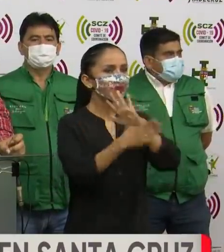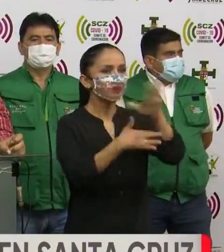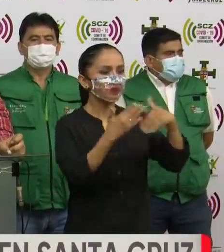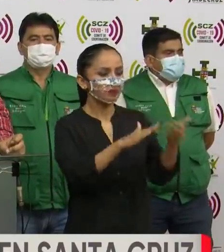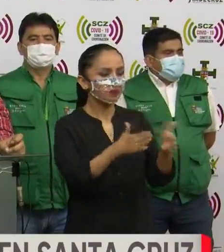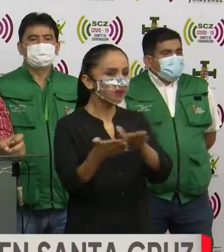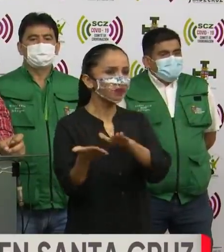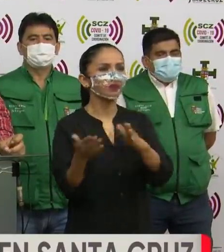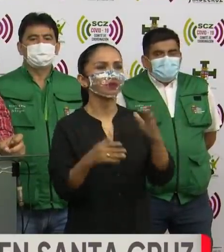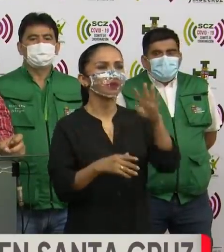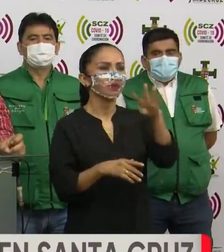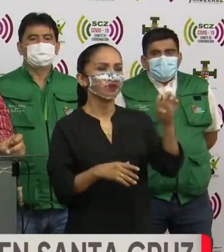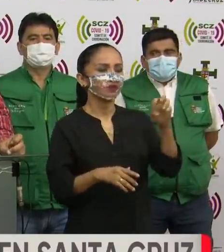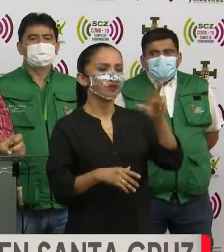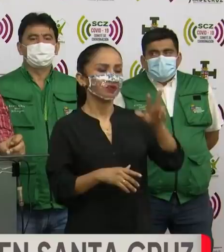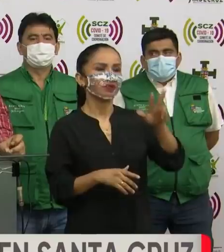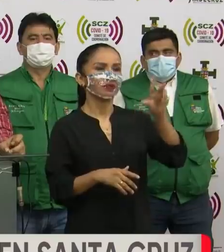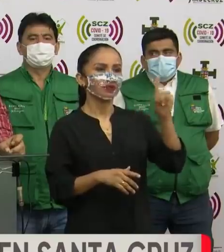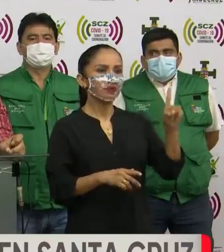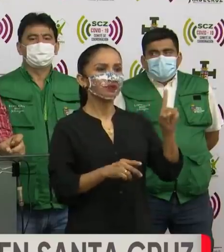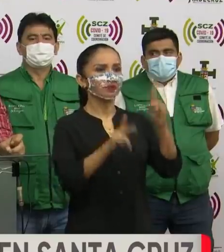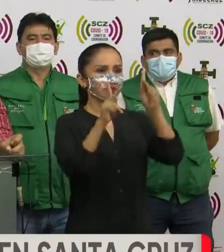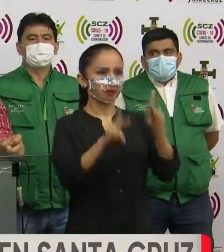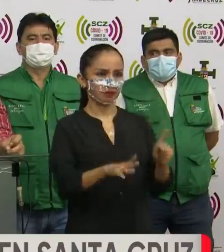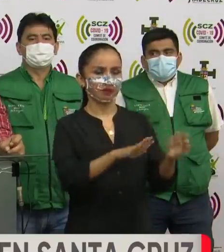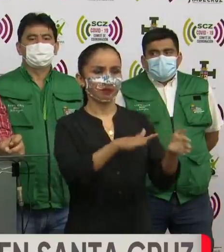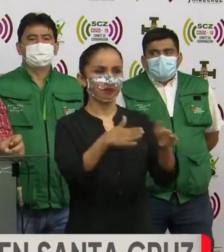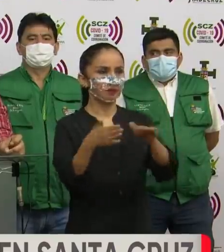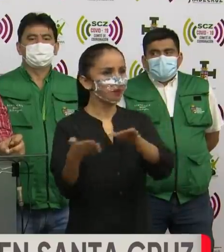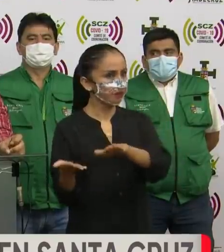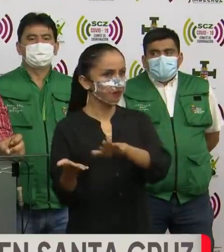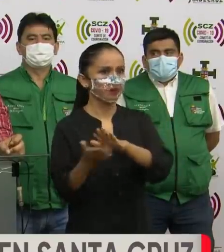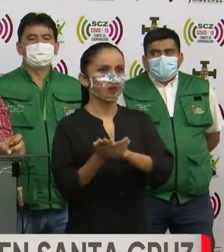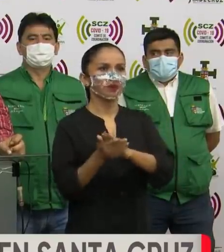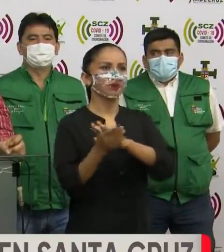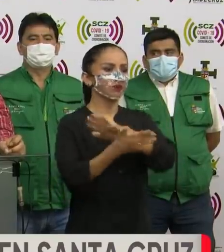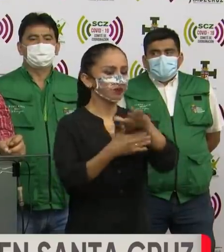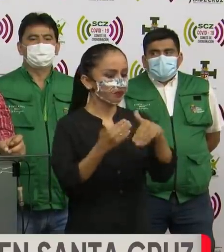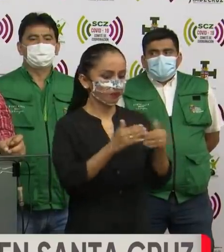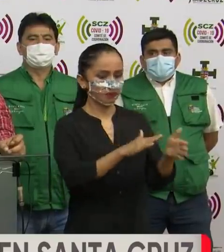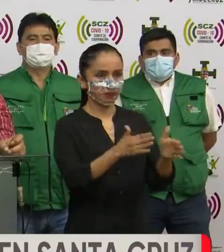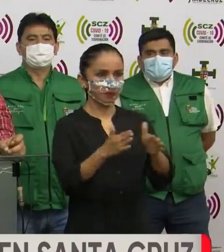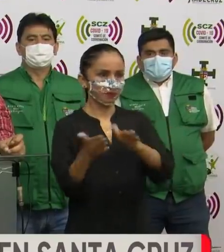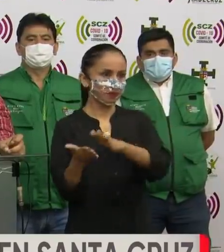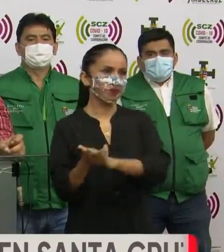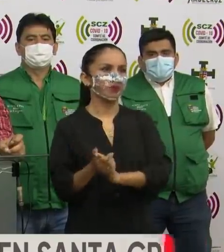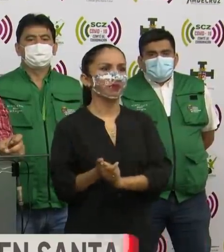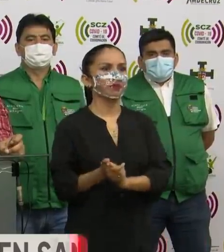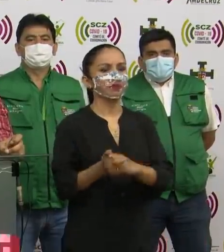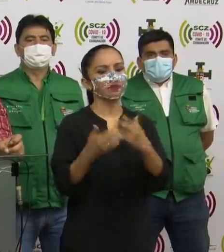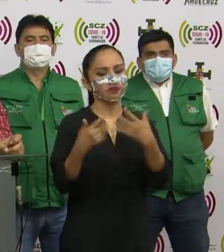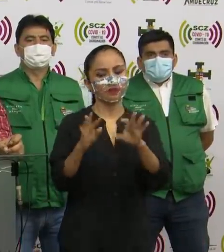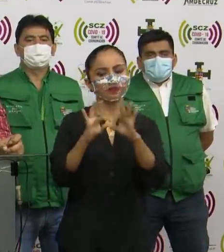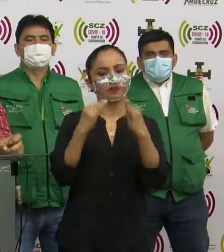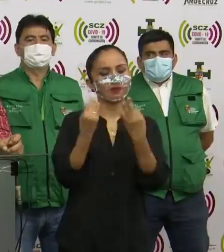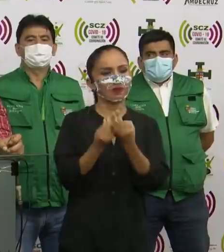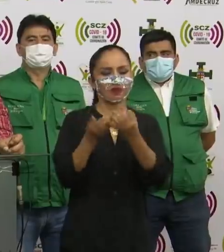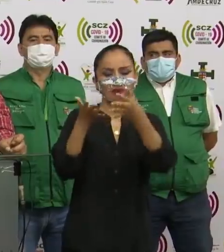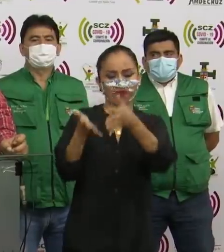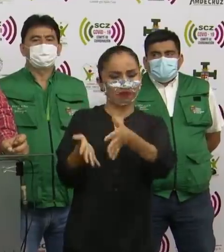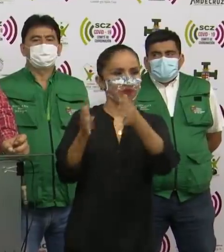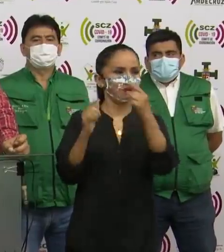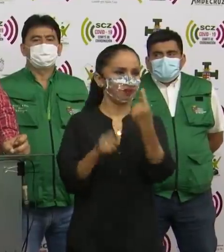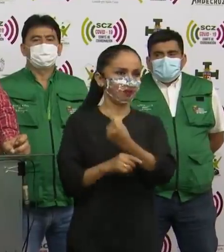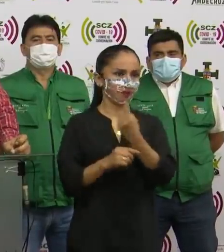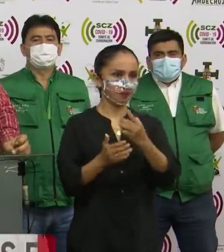los 431 casos o pacientes o personas que han sido alejados de sus seres queridos.